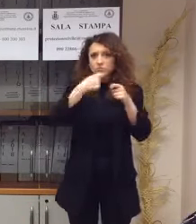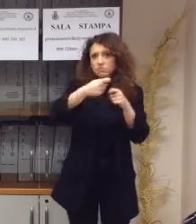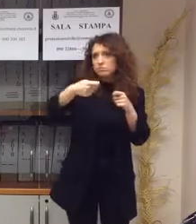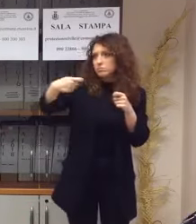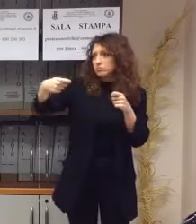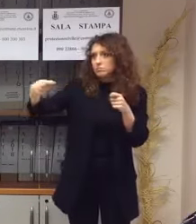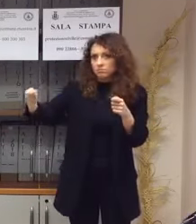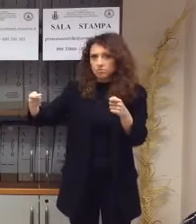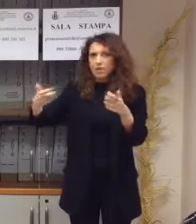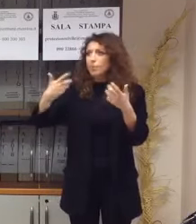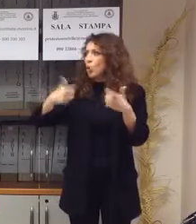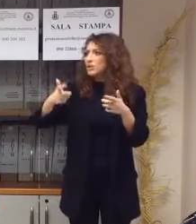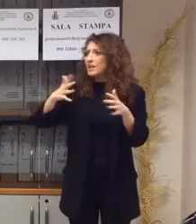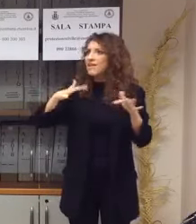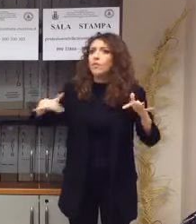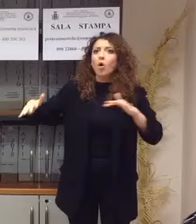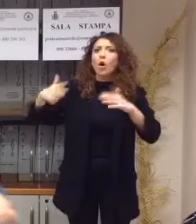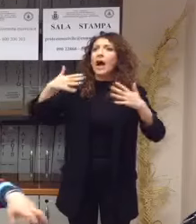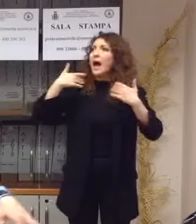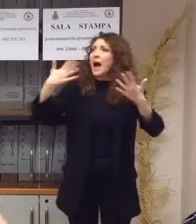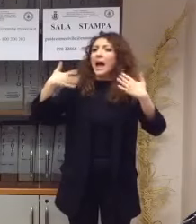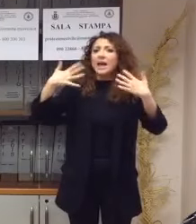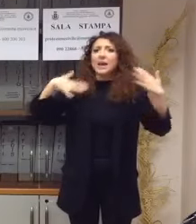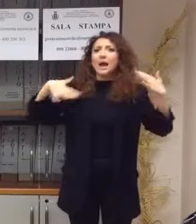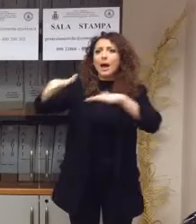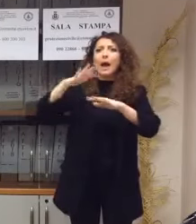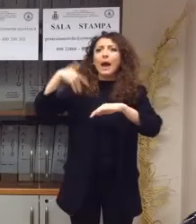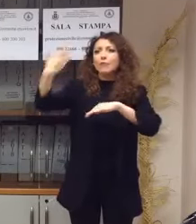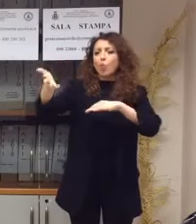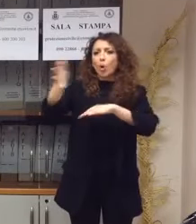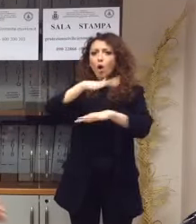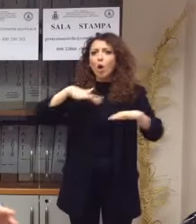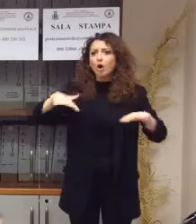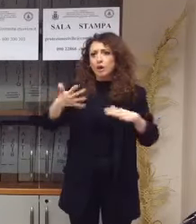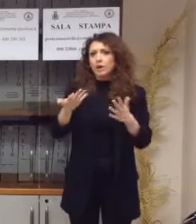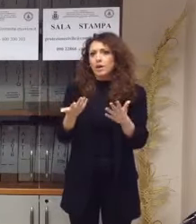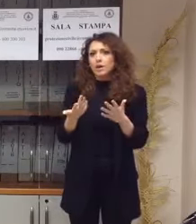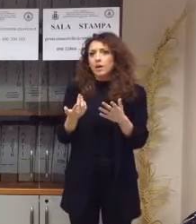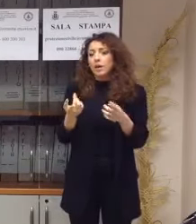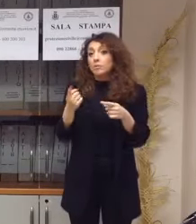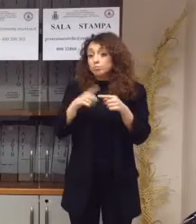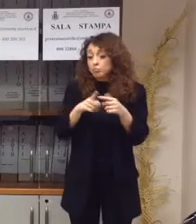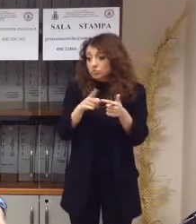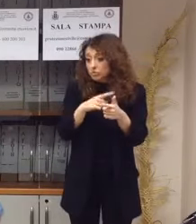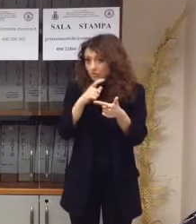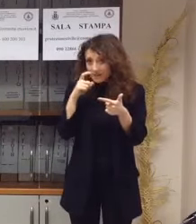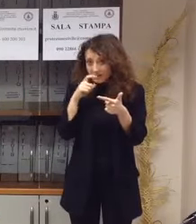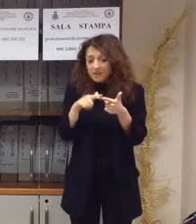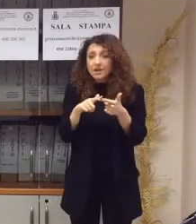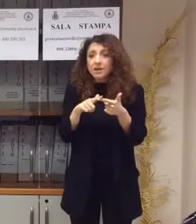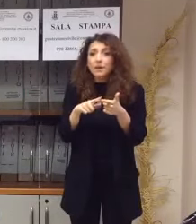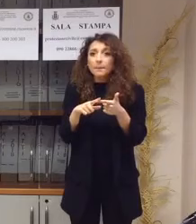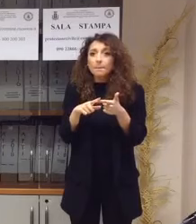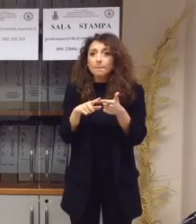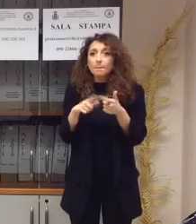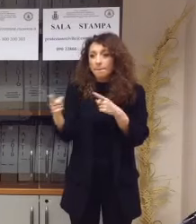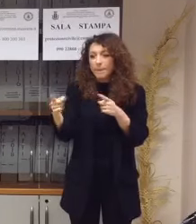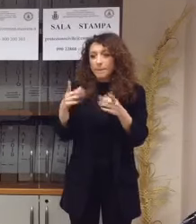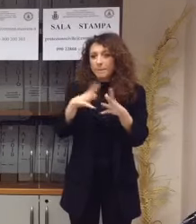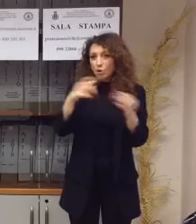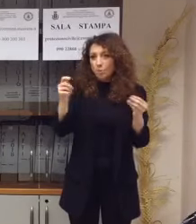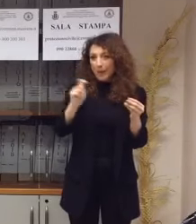in ambiente aperto e soprattutto fatto con un certo criterio, e la consegna anche di, nel periodo pasquale